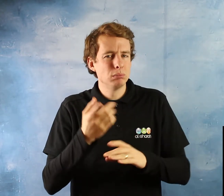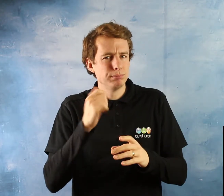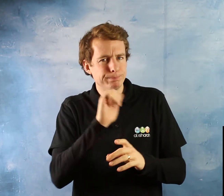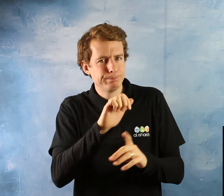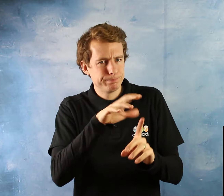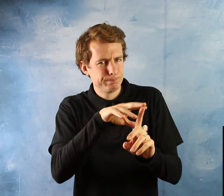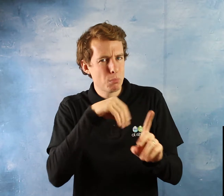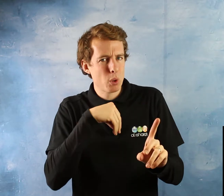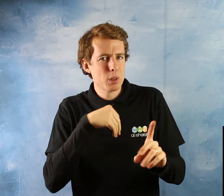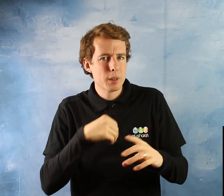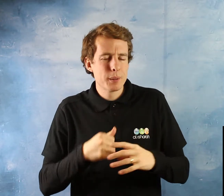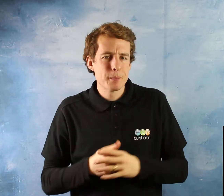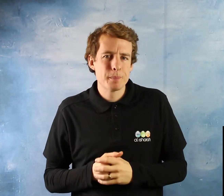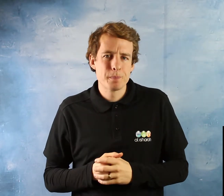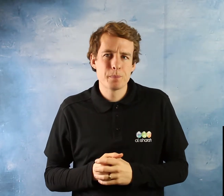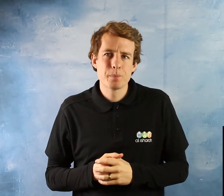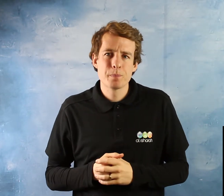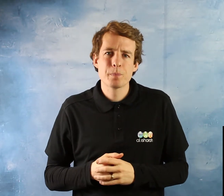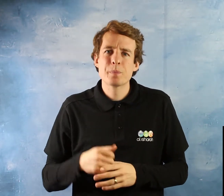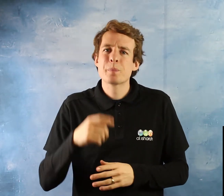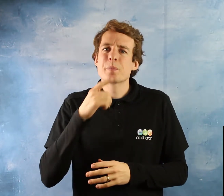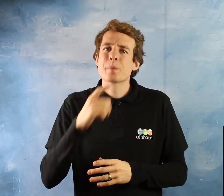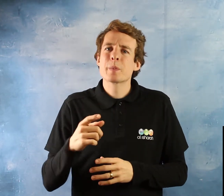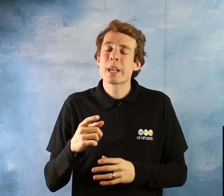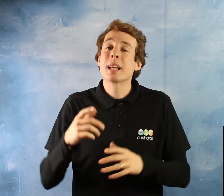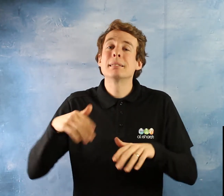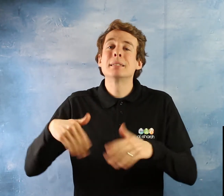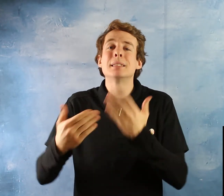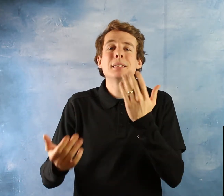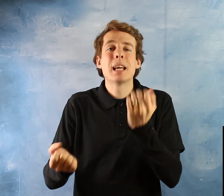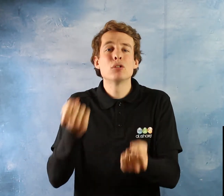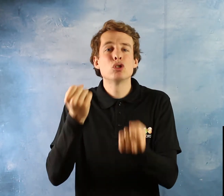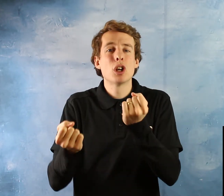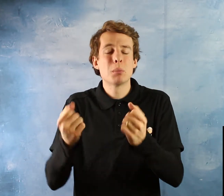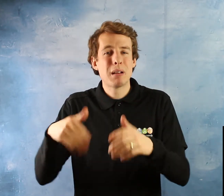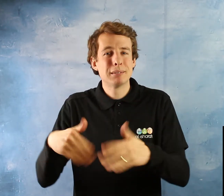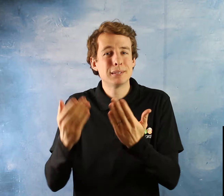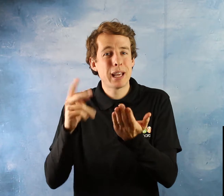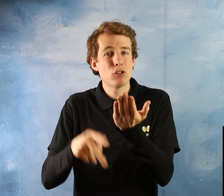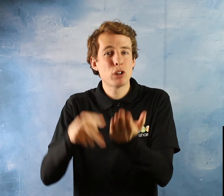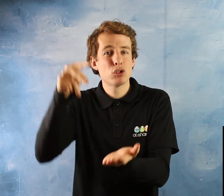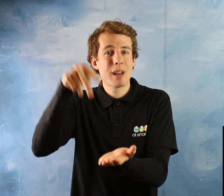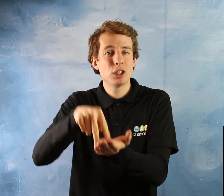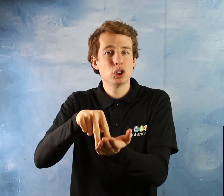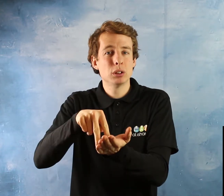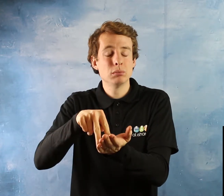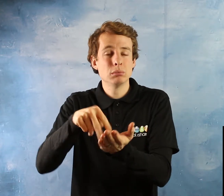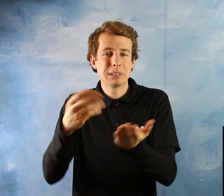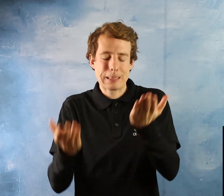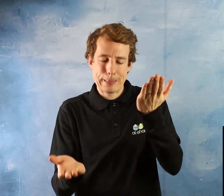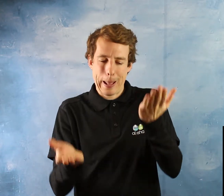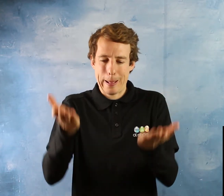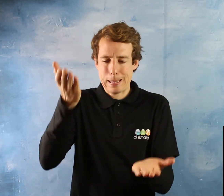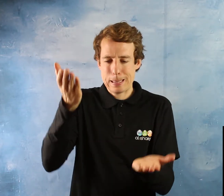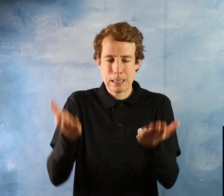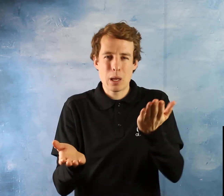حُسْنِ الْخُلُقِ. Nothing will be heavier on the day of resurrection in the scale of the believer